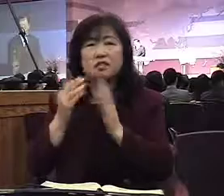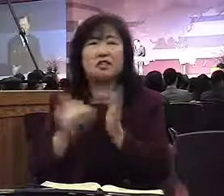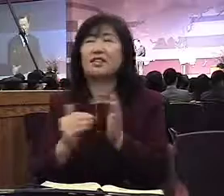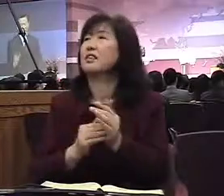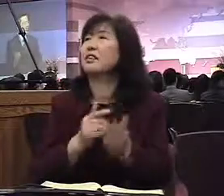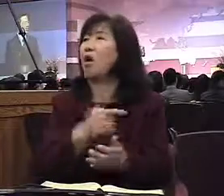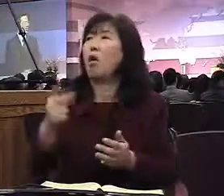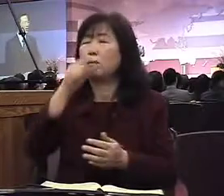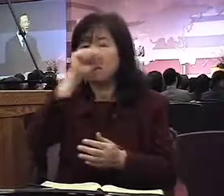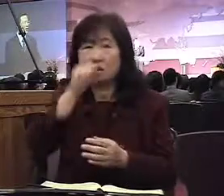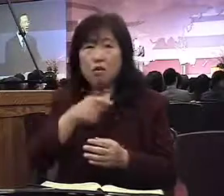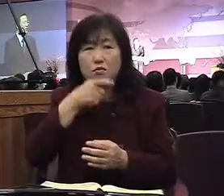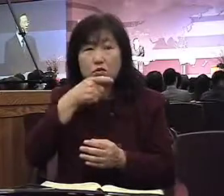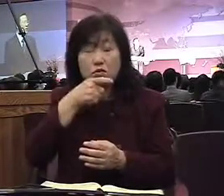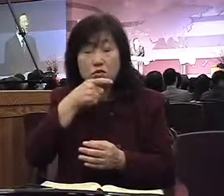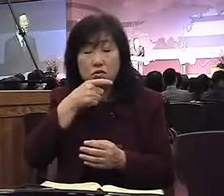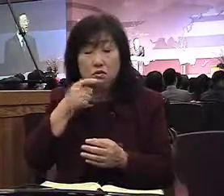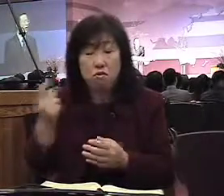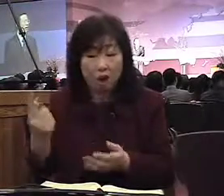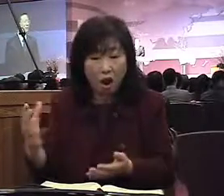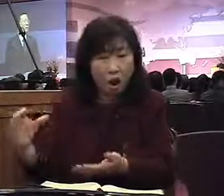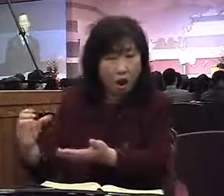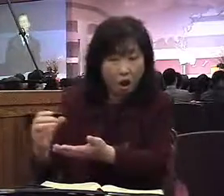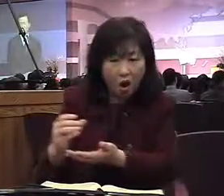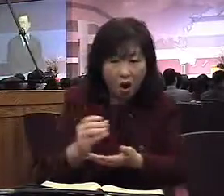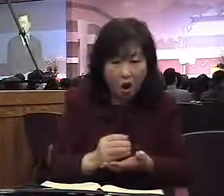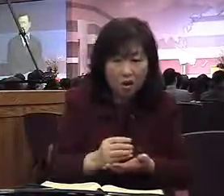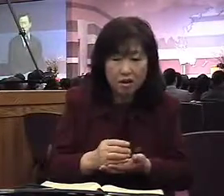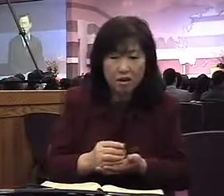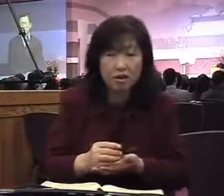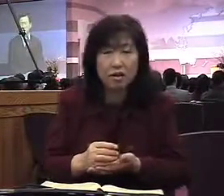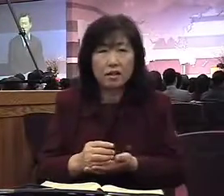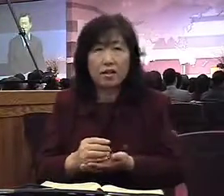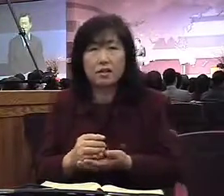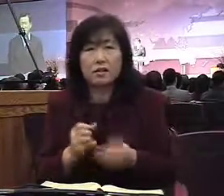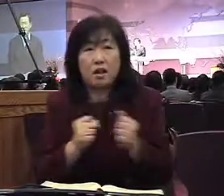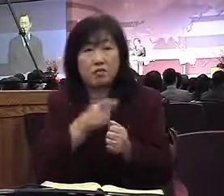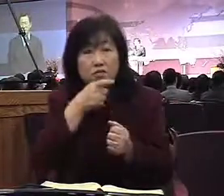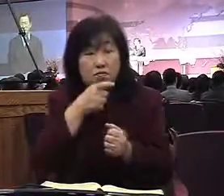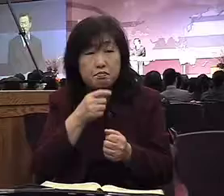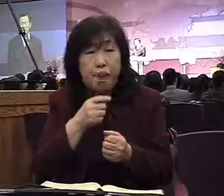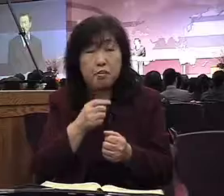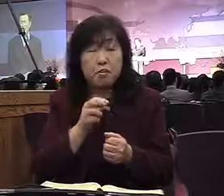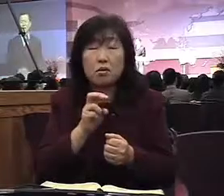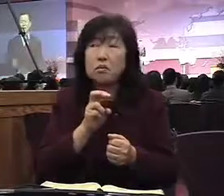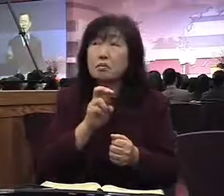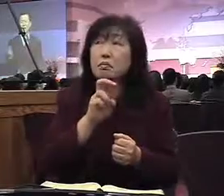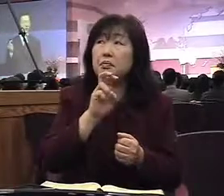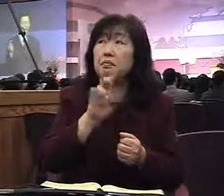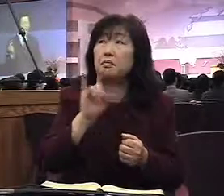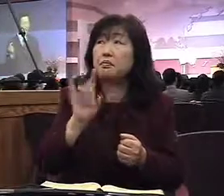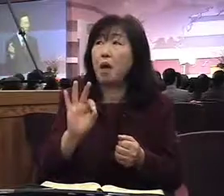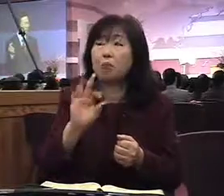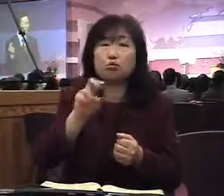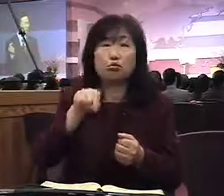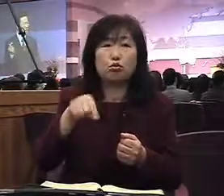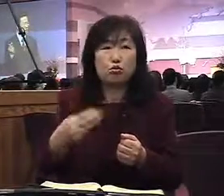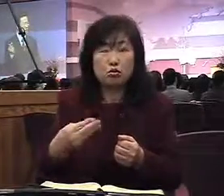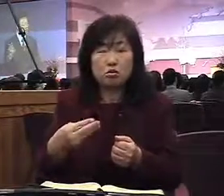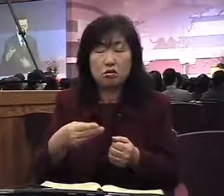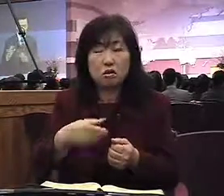그런데 또 물을 탁 이게 나오는 거 보니까 왜 맹물을 왜 주는지 모르겠어요. 음식점에 가면. 그런데 거기서 그러는